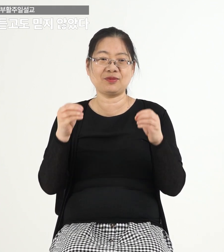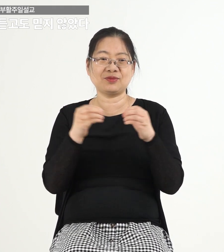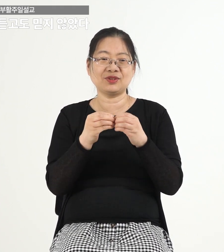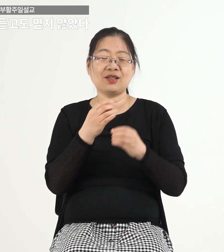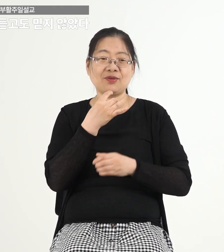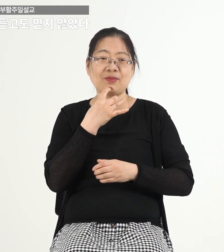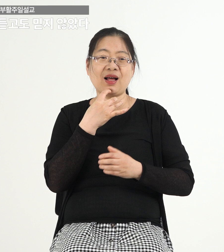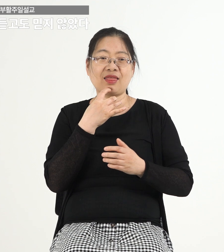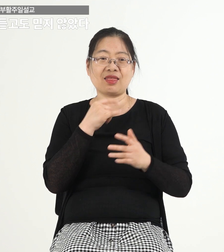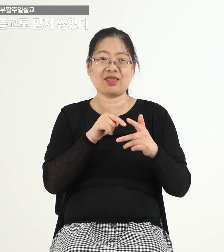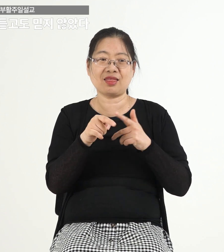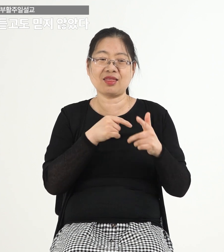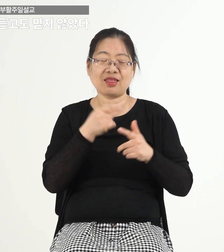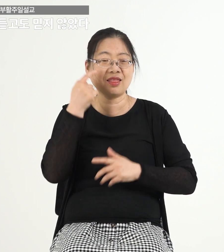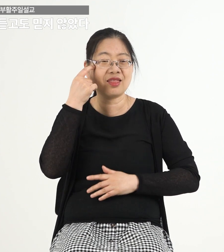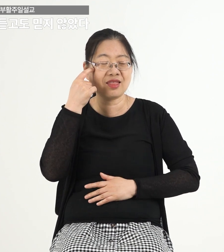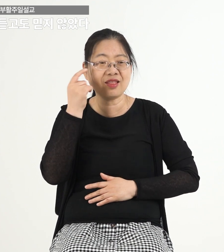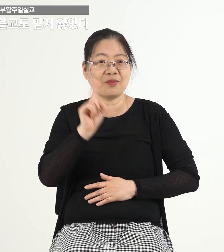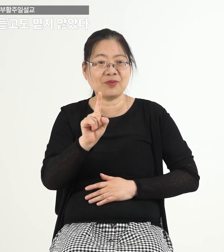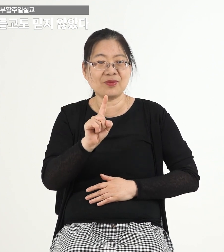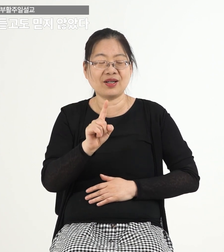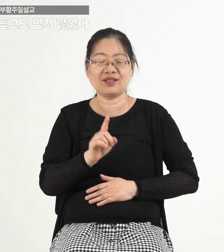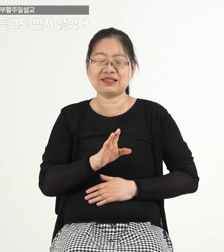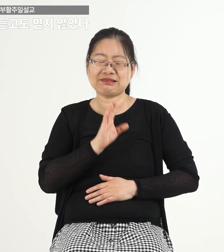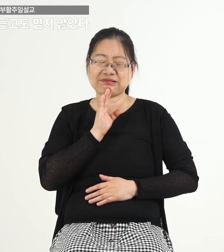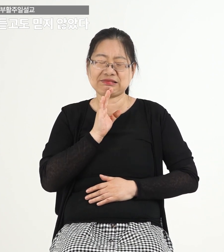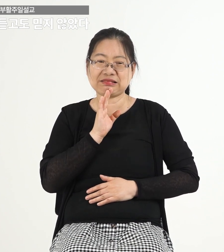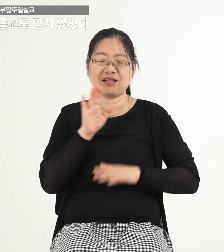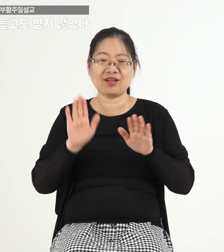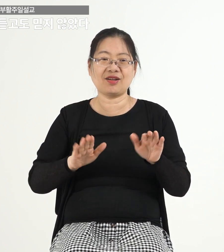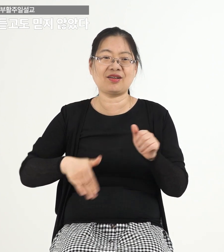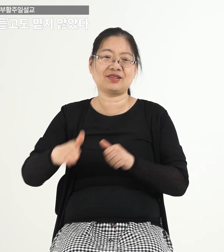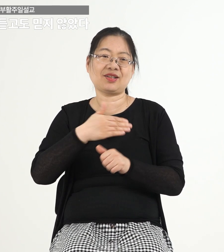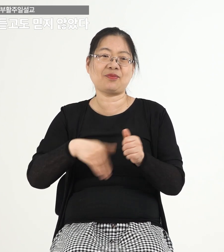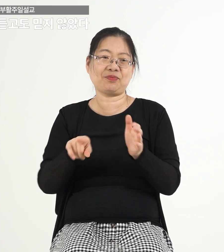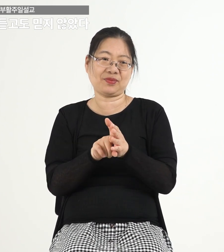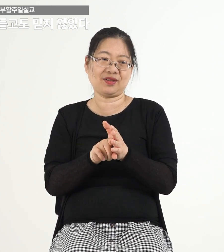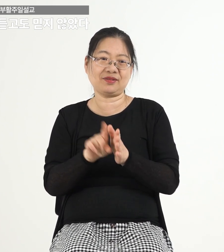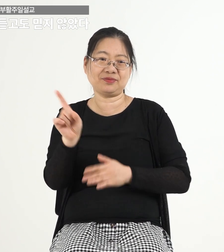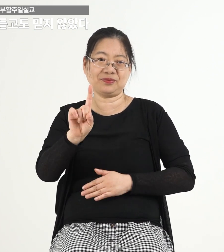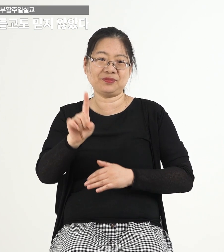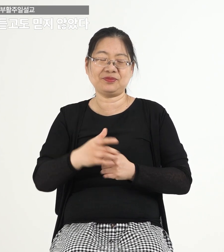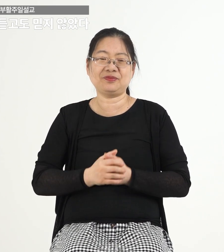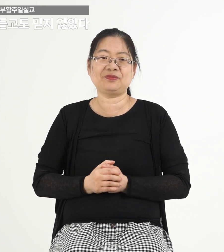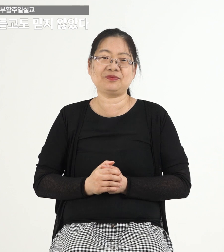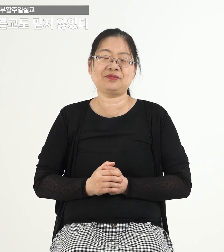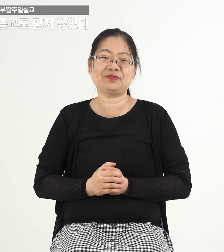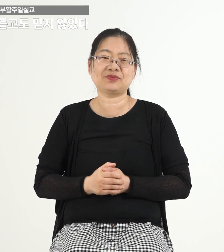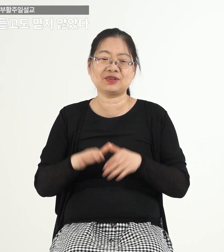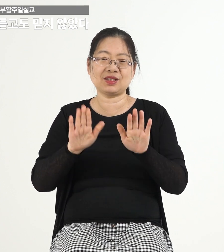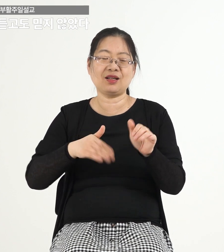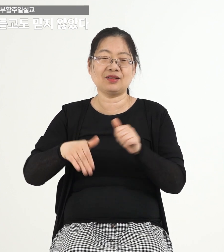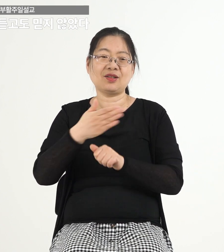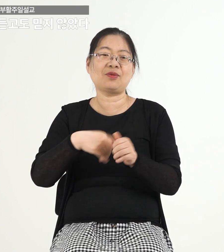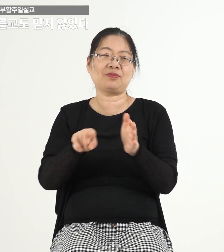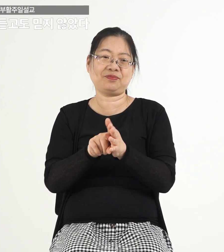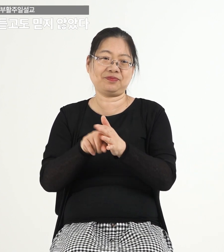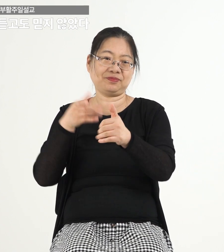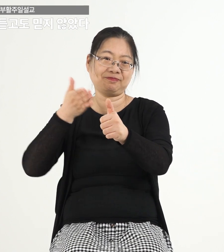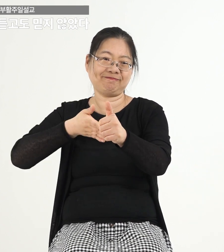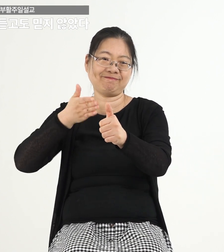문자로만 이해하고 계십니까? 실제로 현실로 믿고 있습니까? 현실로